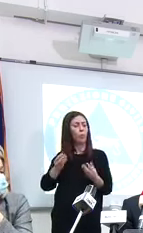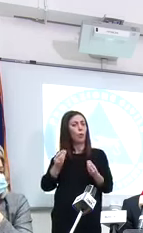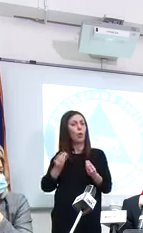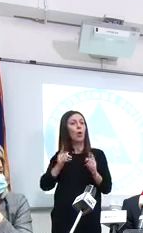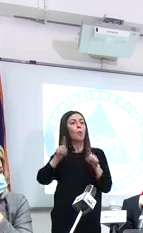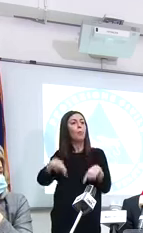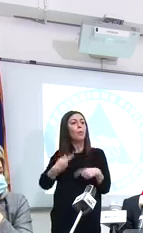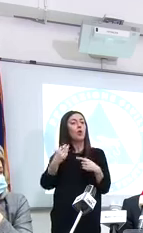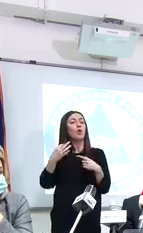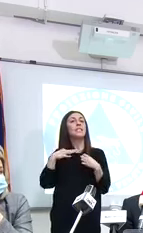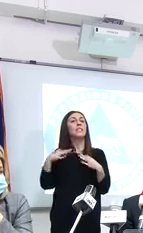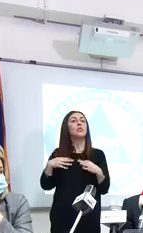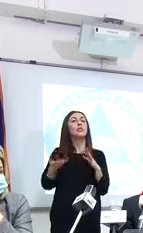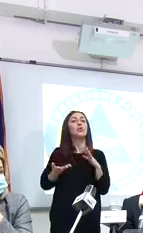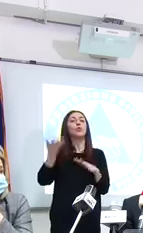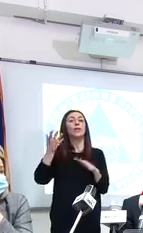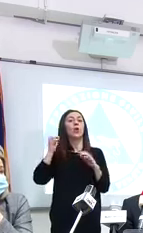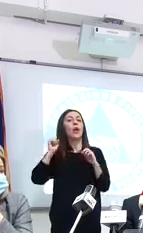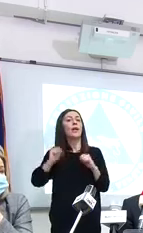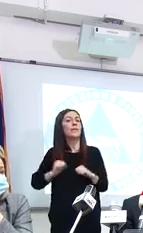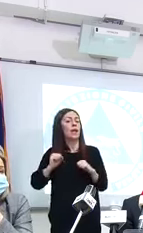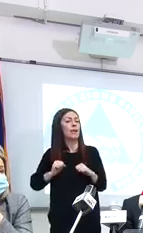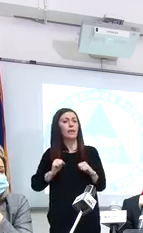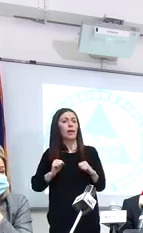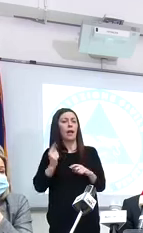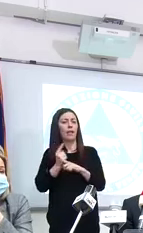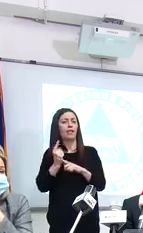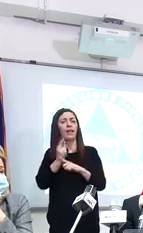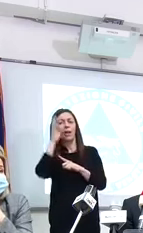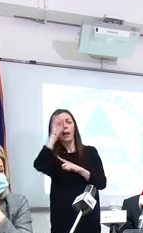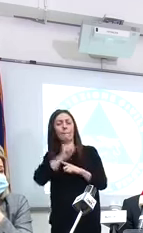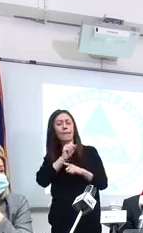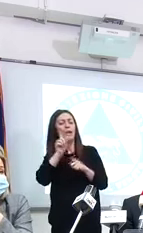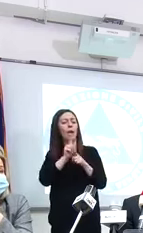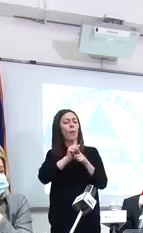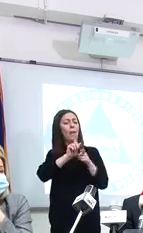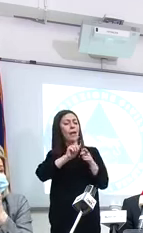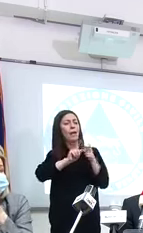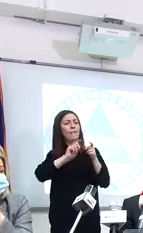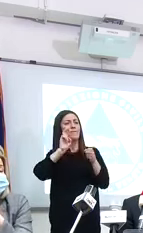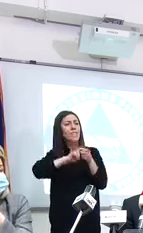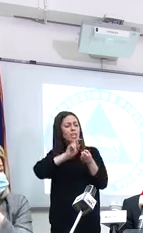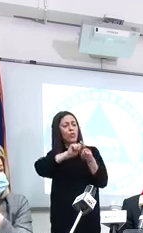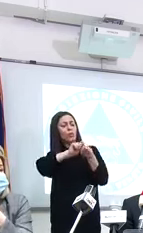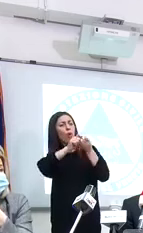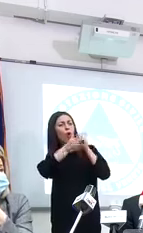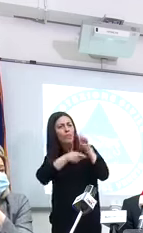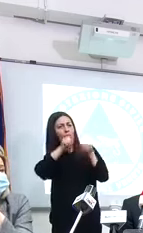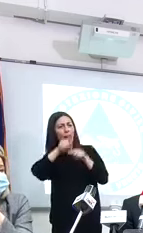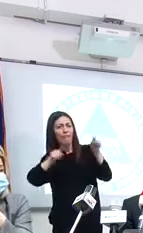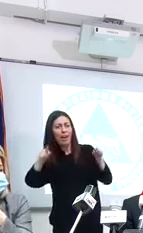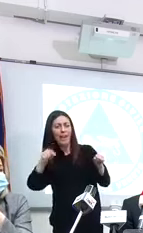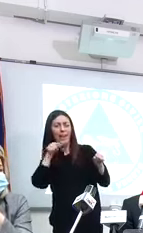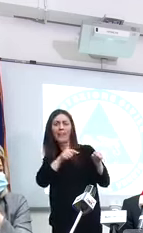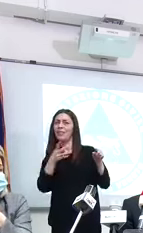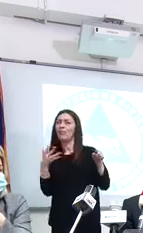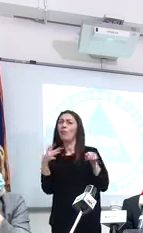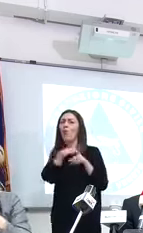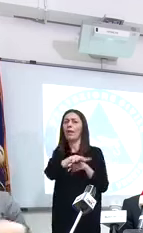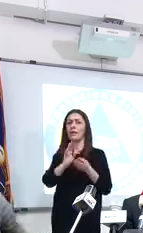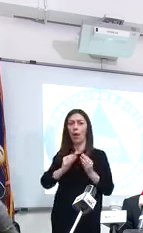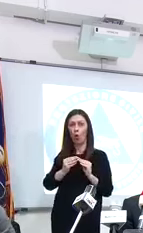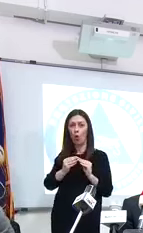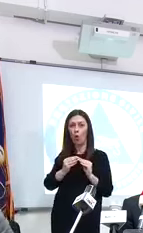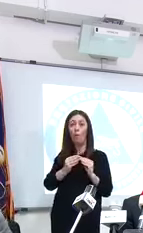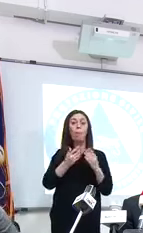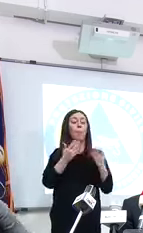capire lì cosa hanno pesato le varianti, ma ancora oggi non lo sappiamo. Quindi questa è la risposta. Certo, magari aver chiuso la scuola può aver inciso nel